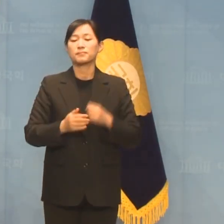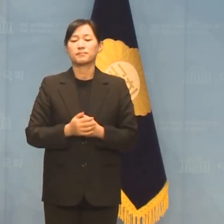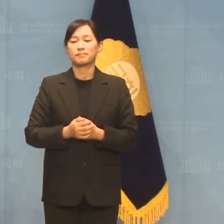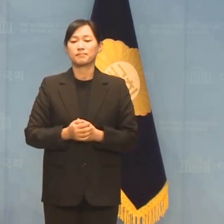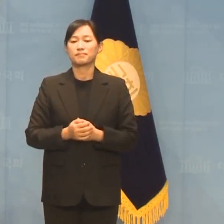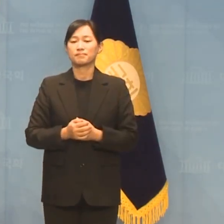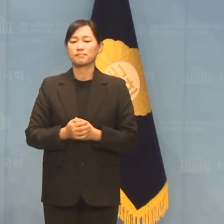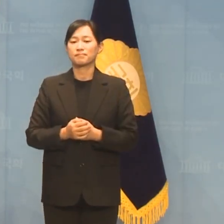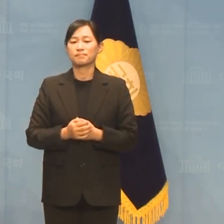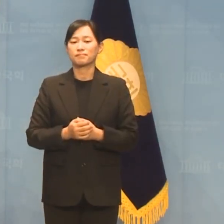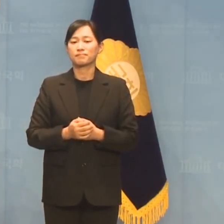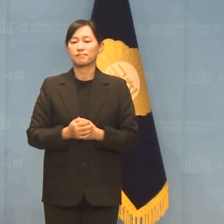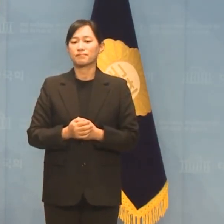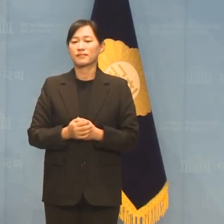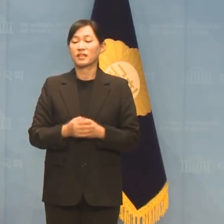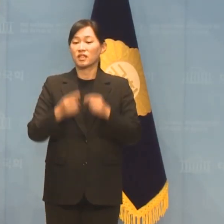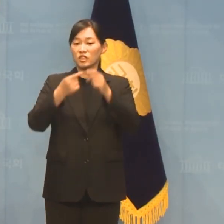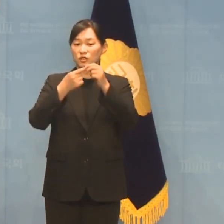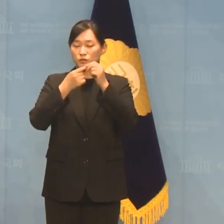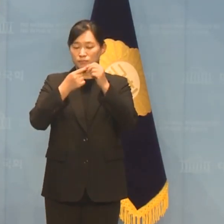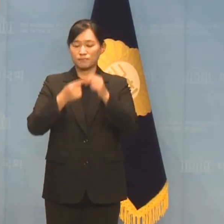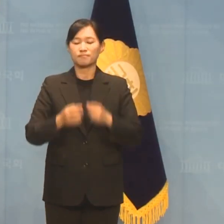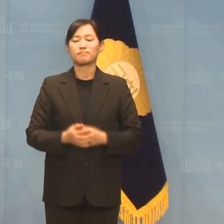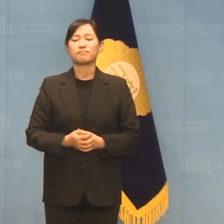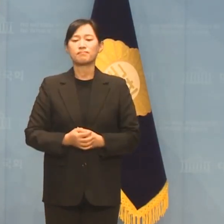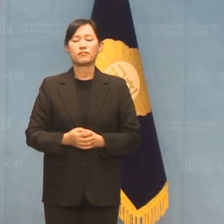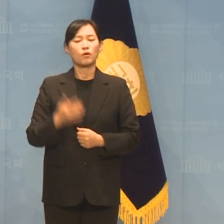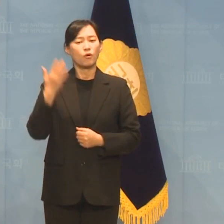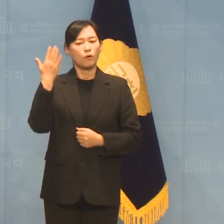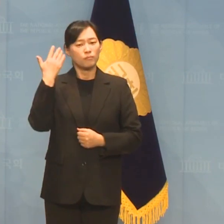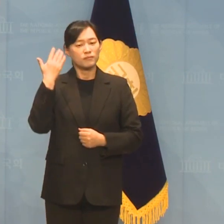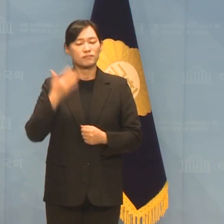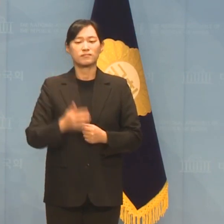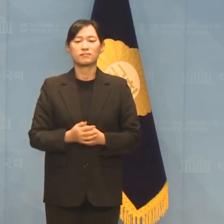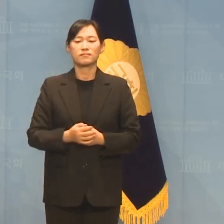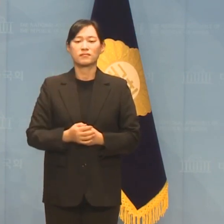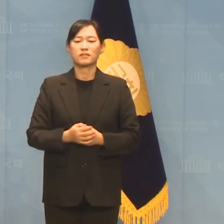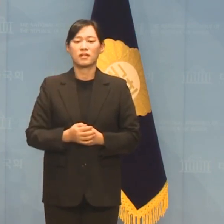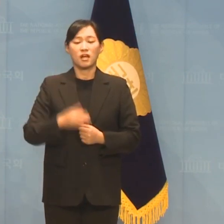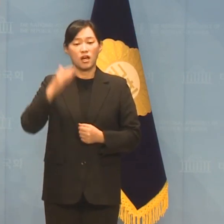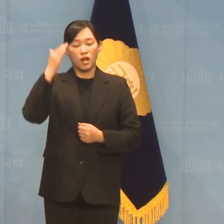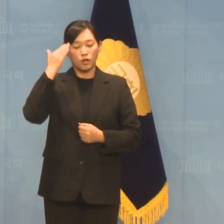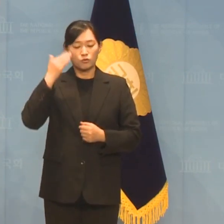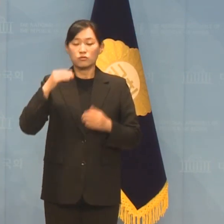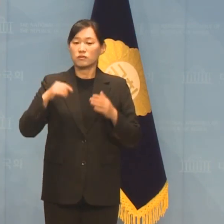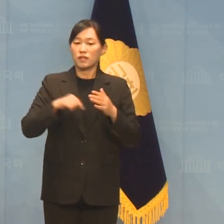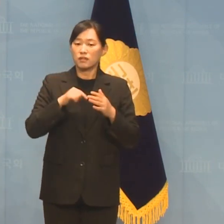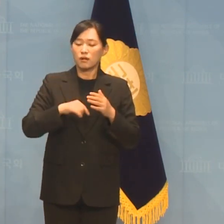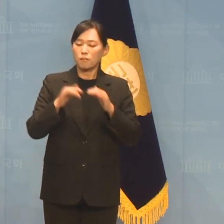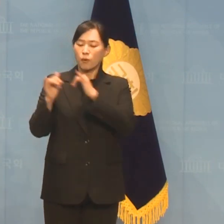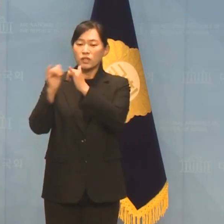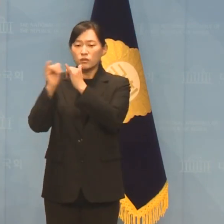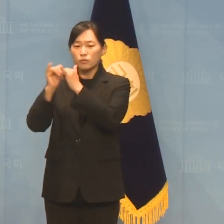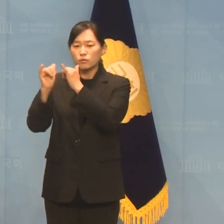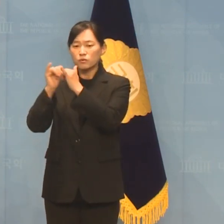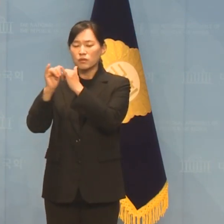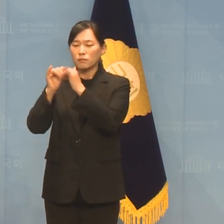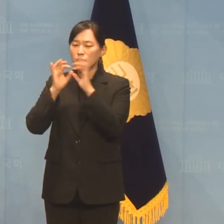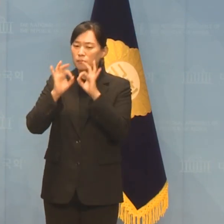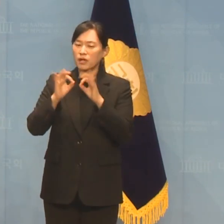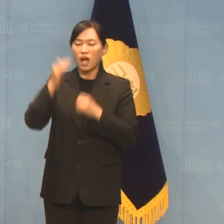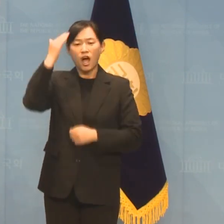같습니다. 첫째, 얼마 전 국내 모매체와 인터뷰를 통해